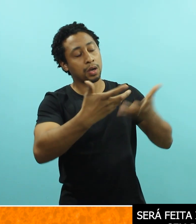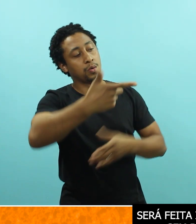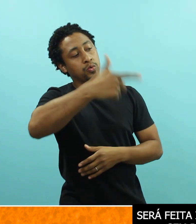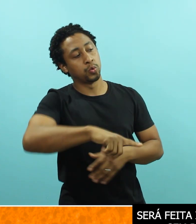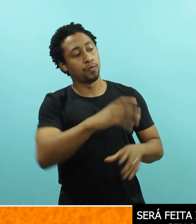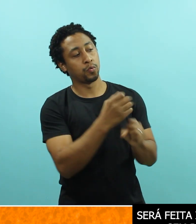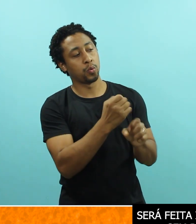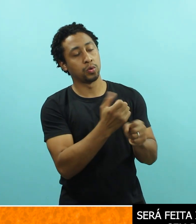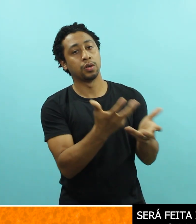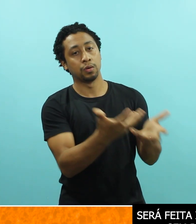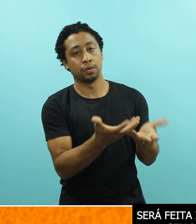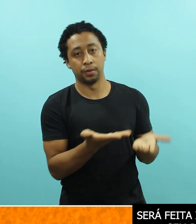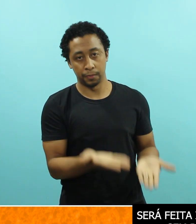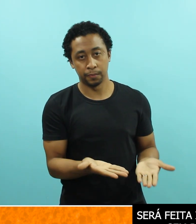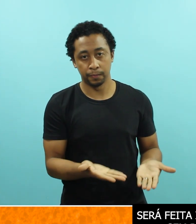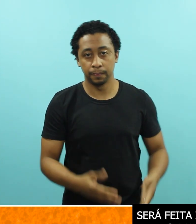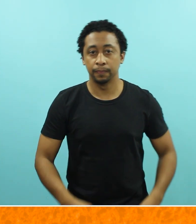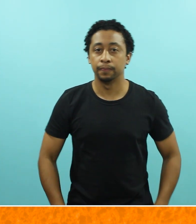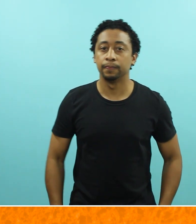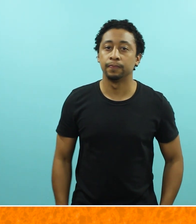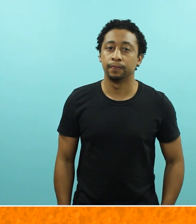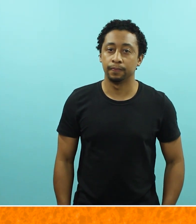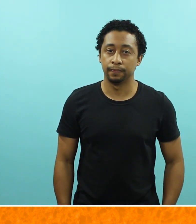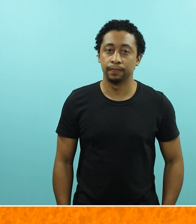sem discussão.